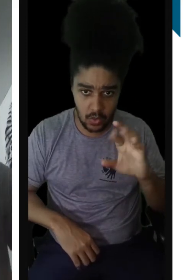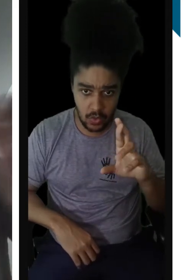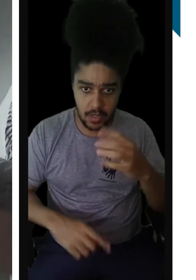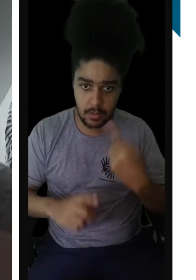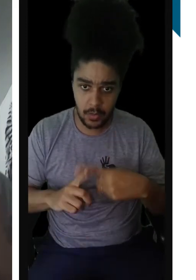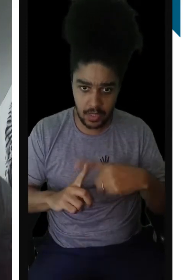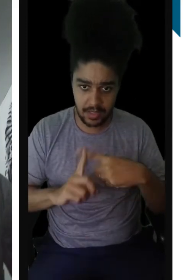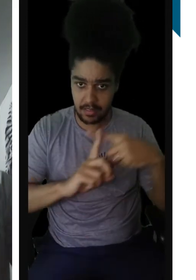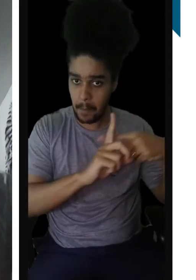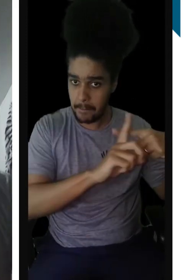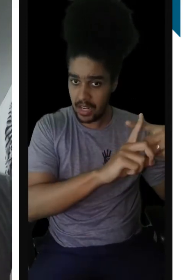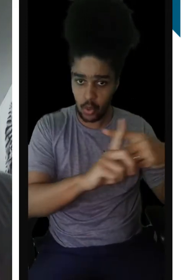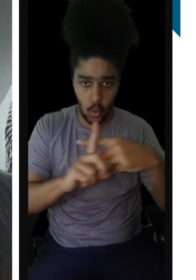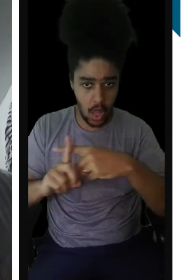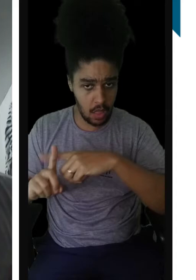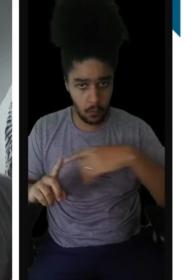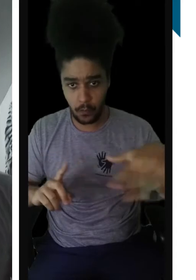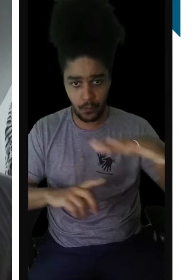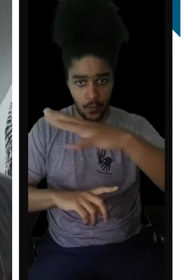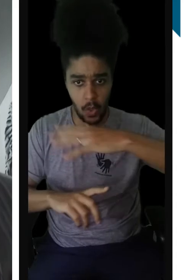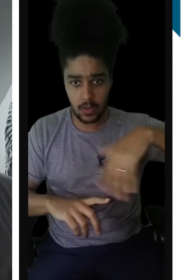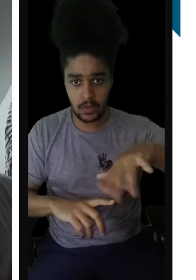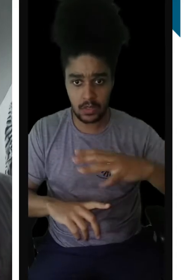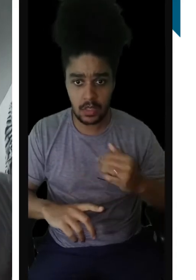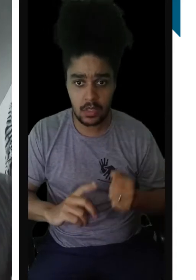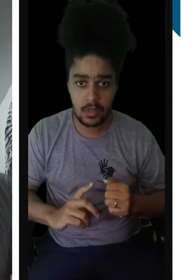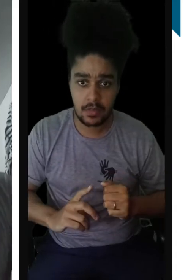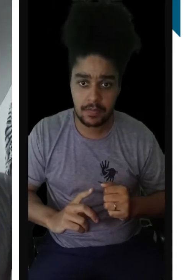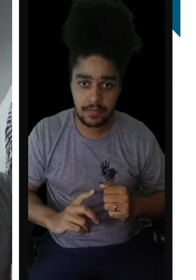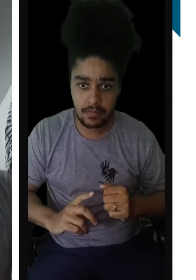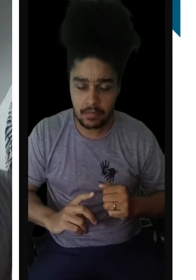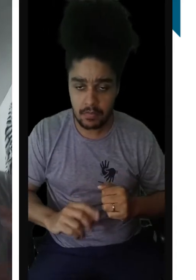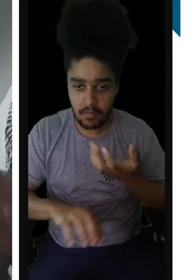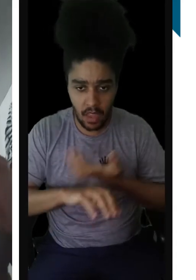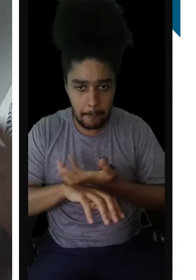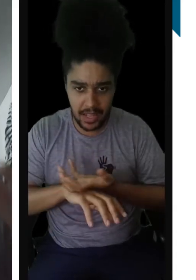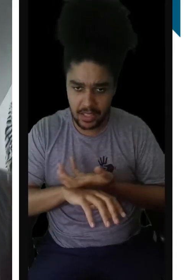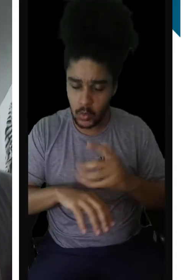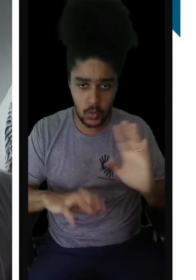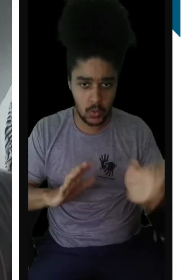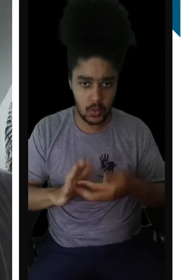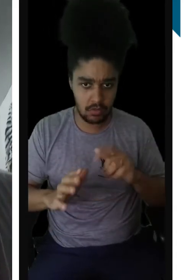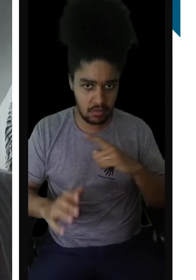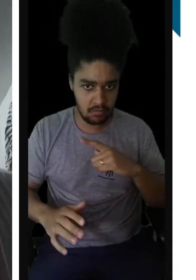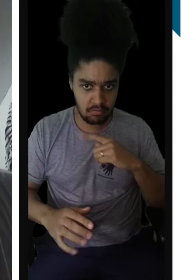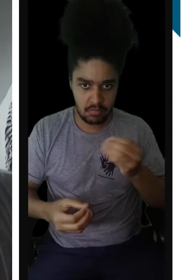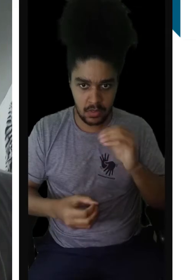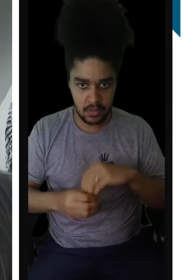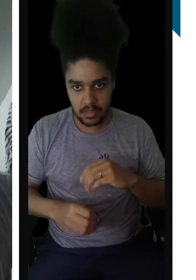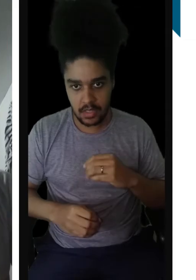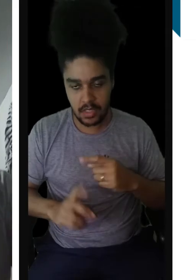as médias térmicas em volta daquele parque, daquela praça, né, daquele pedaço de floresta que tem